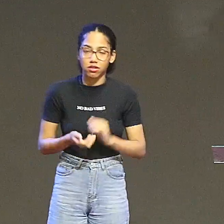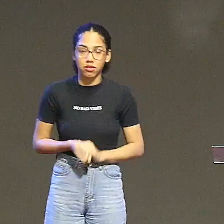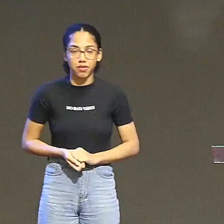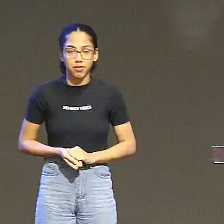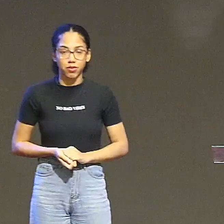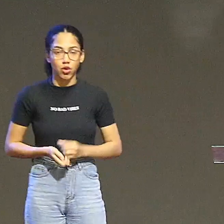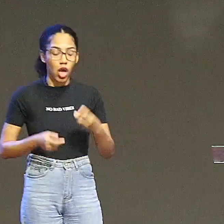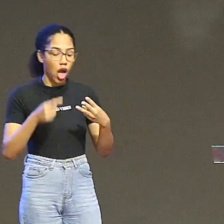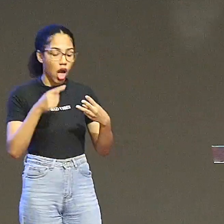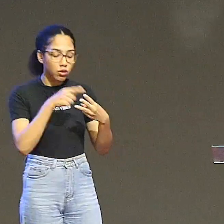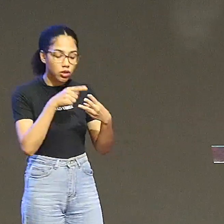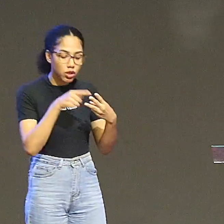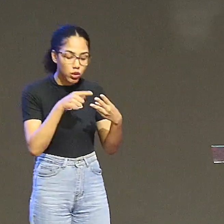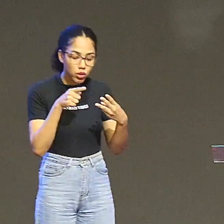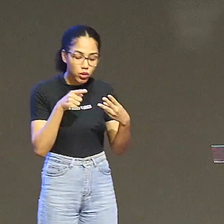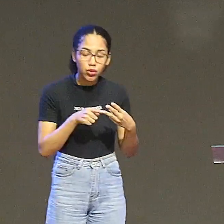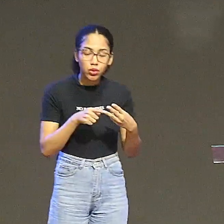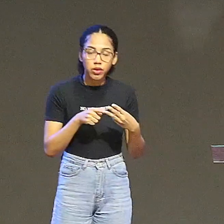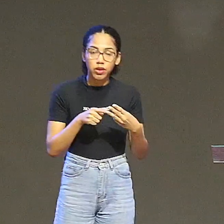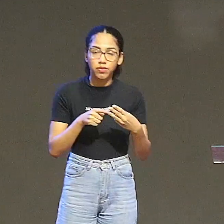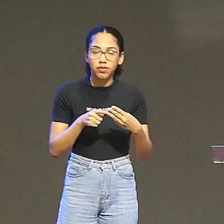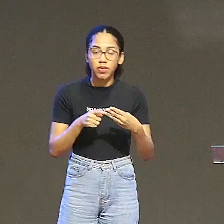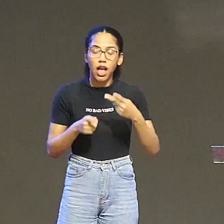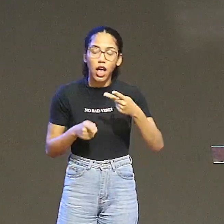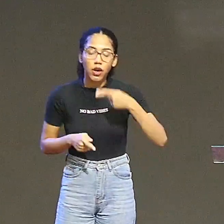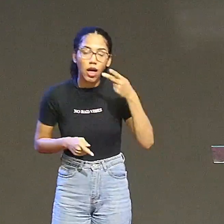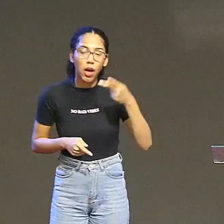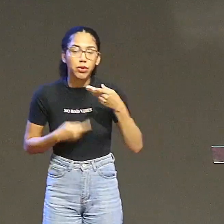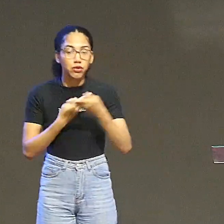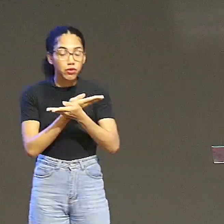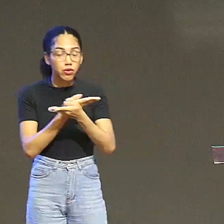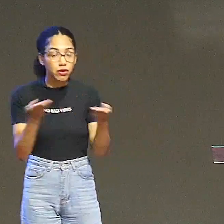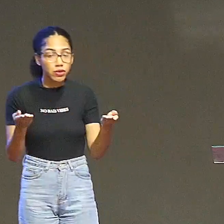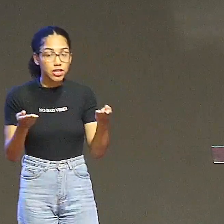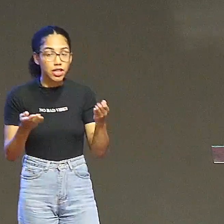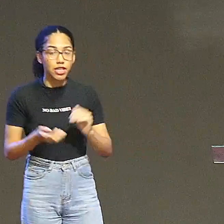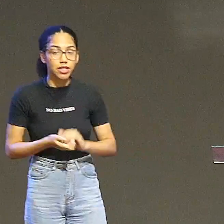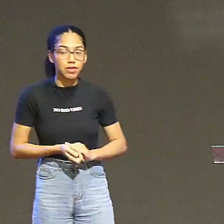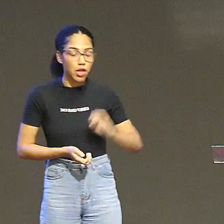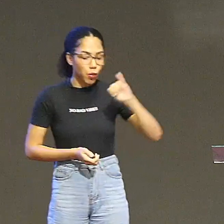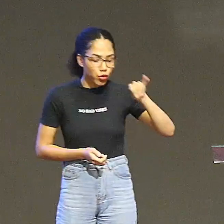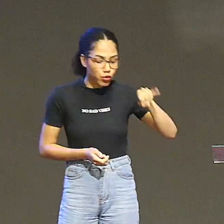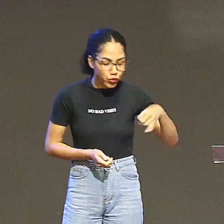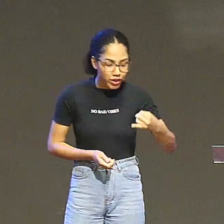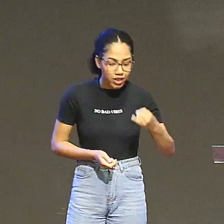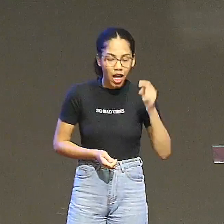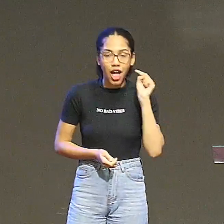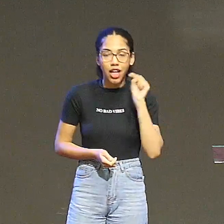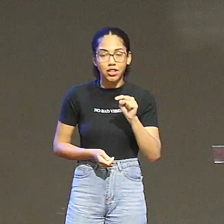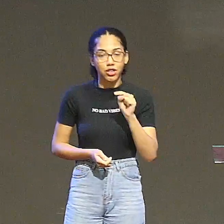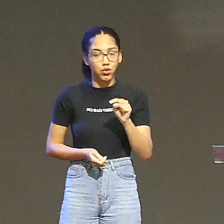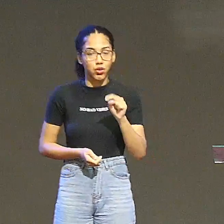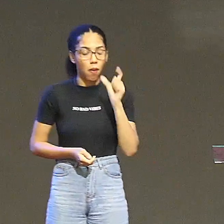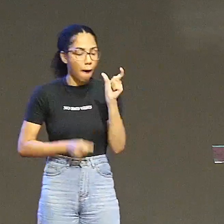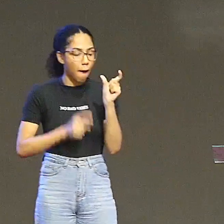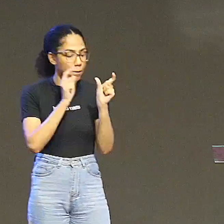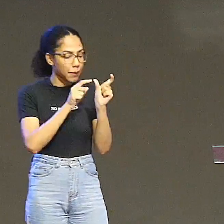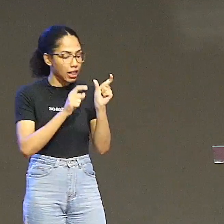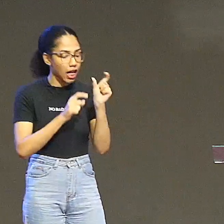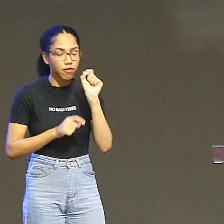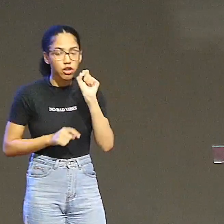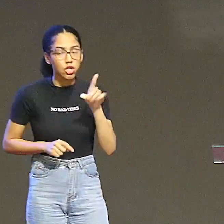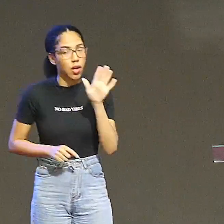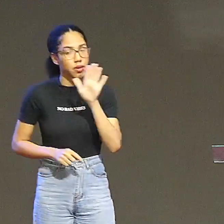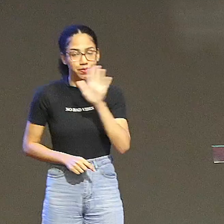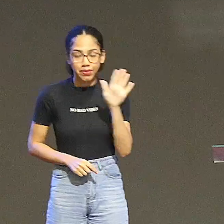rápidas para vocês para aprenderem a desfrutar disso para dizer que é filho de Deus não virá simplesmente uma palavra na sua boca primeira